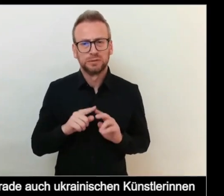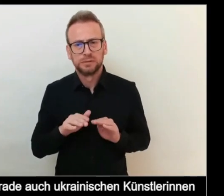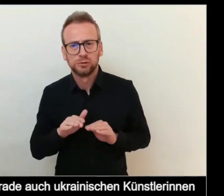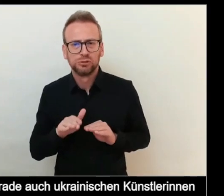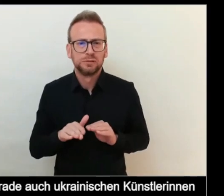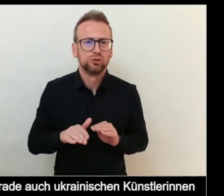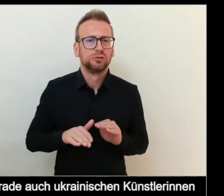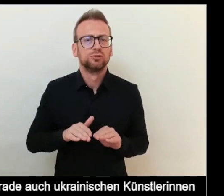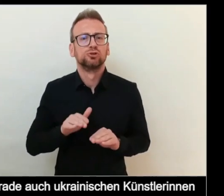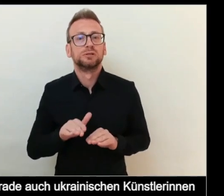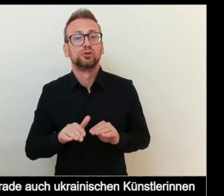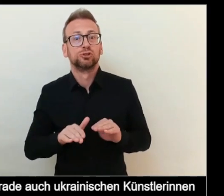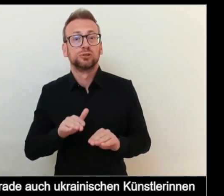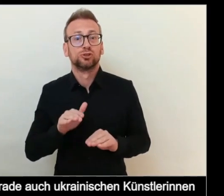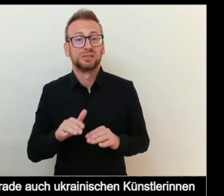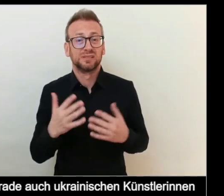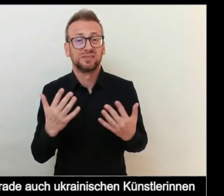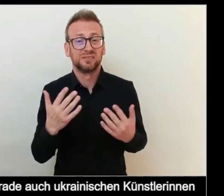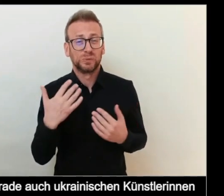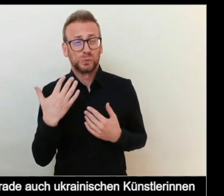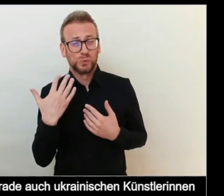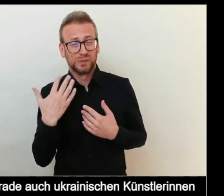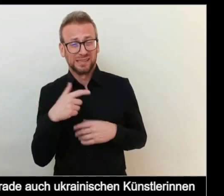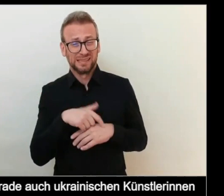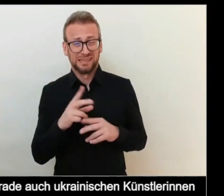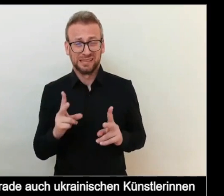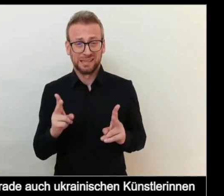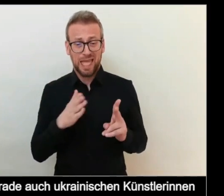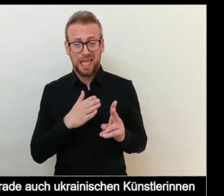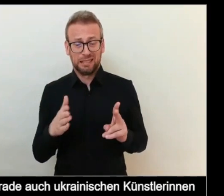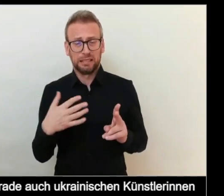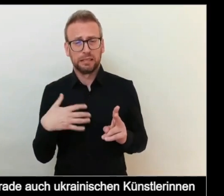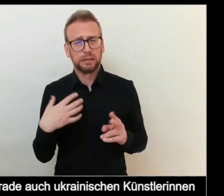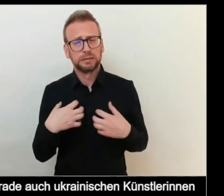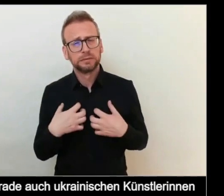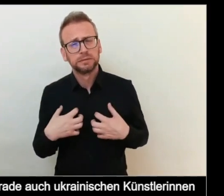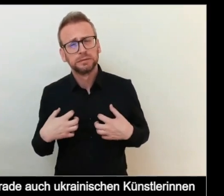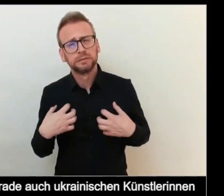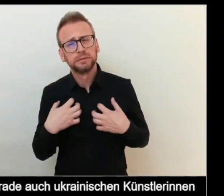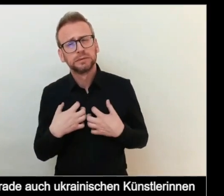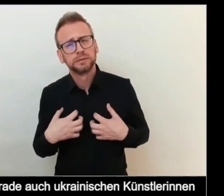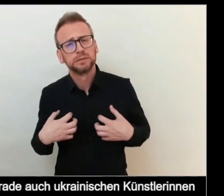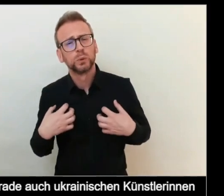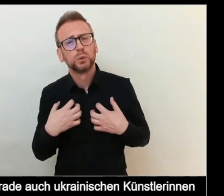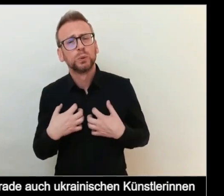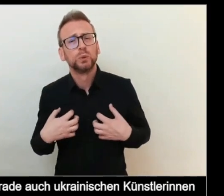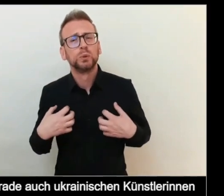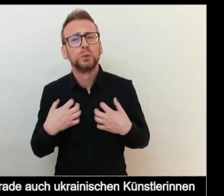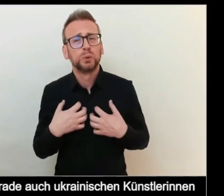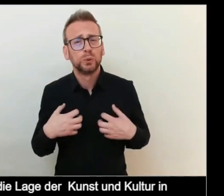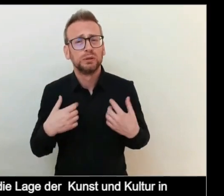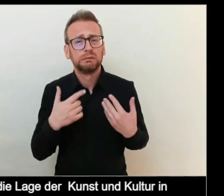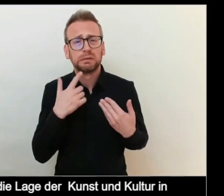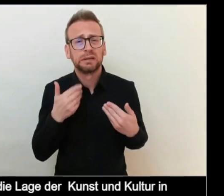für die bayerische Kulturlandschaft beschließen. Das zum einen als Signal des Aufbruchs und der Hoffnung bei denen, die nach wie vor durch